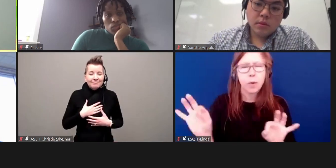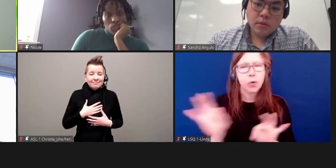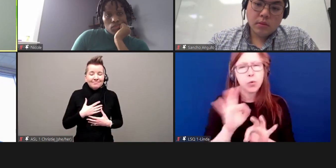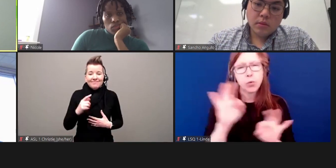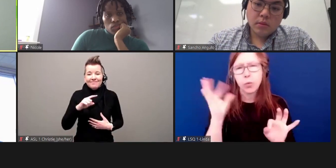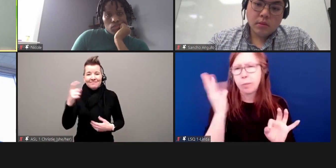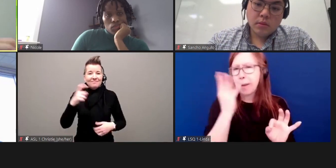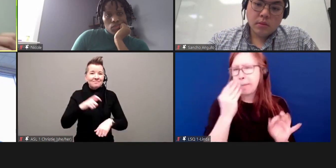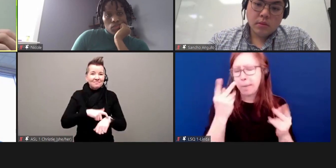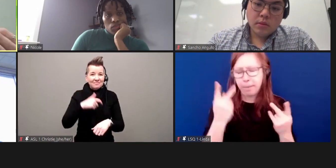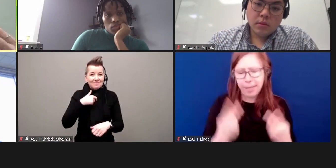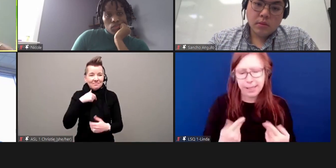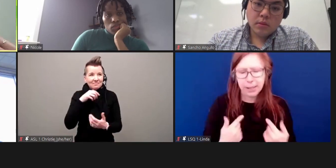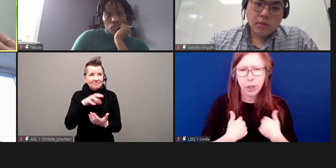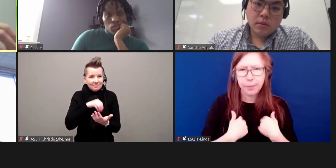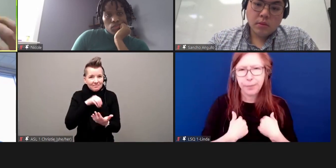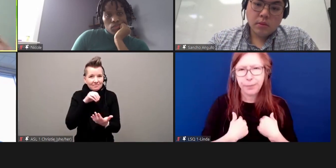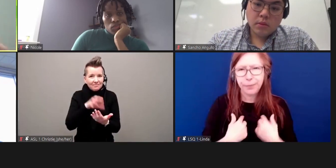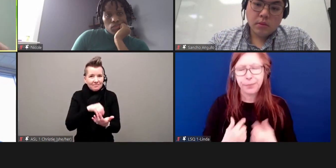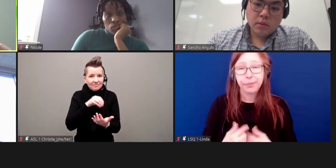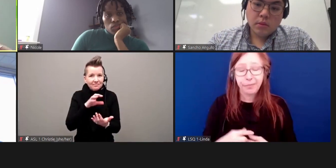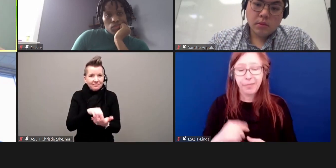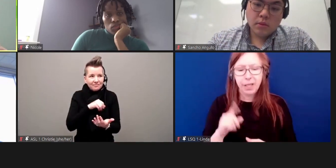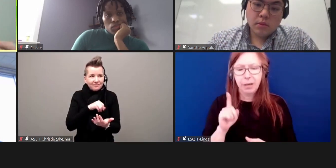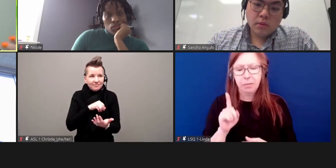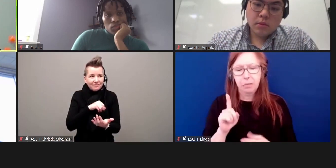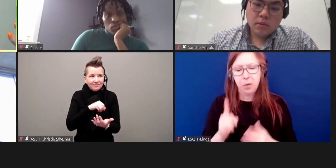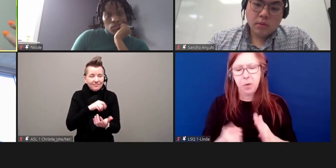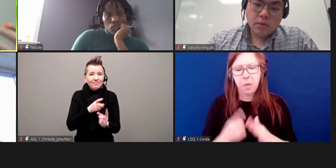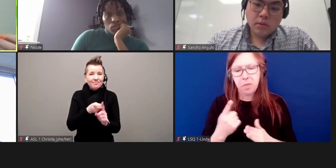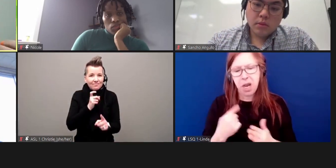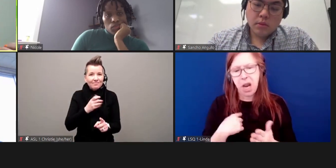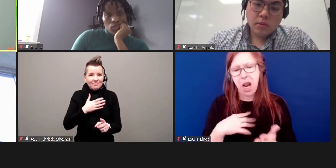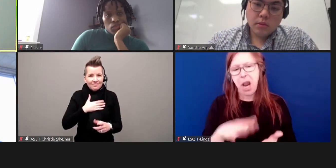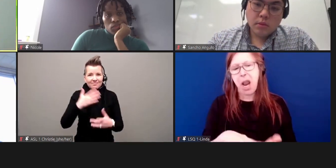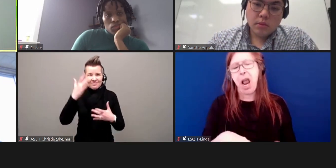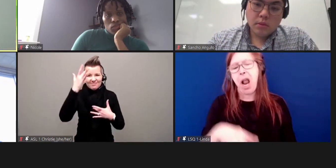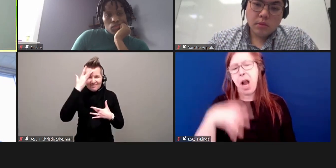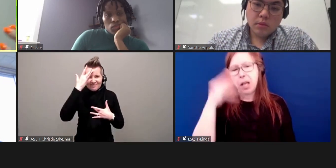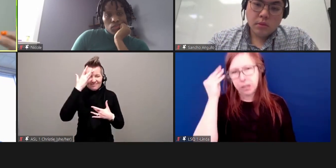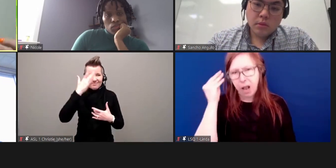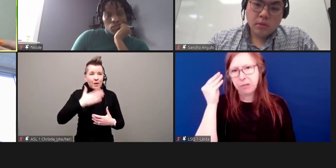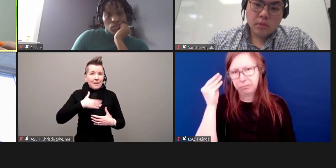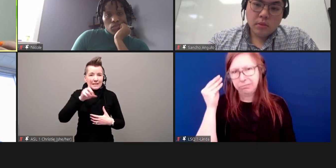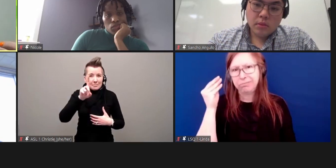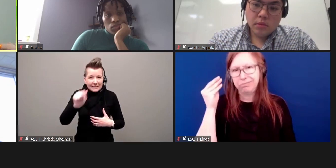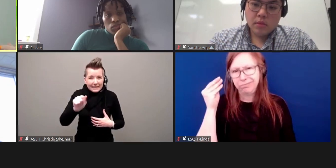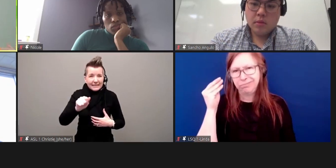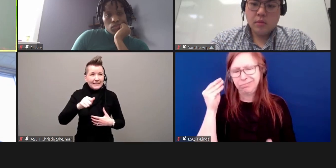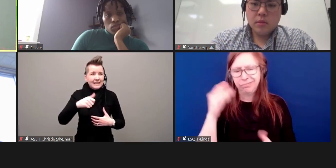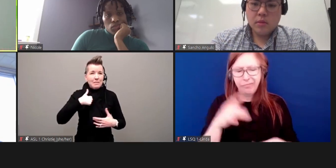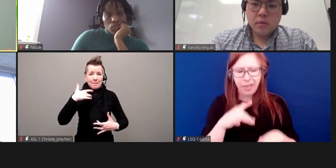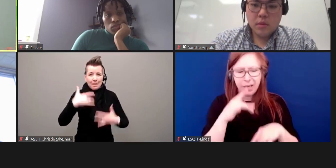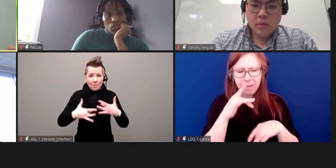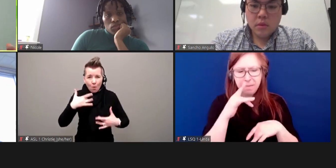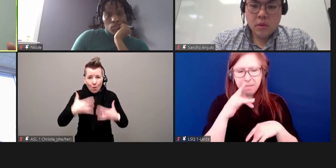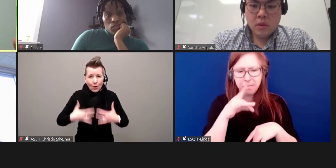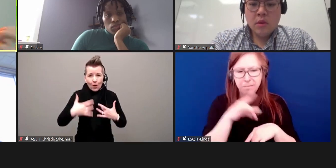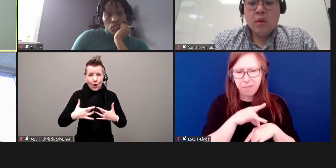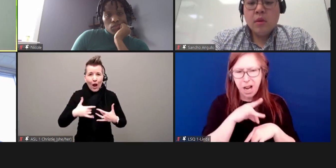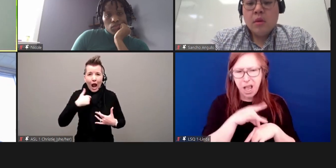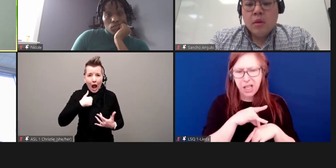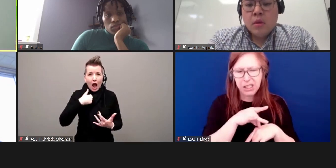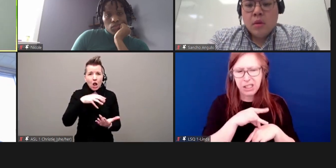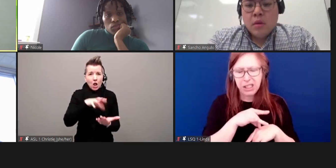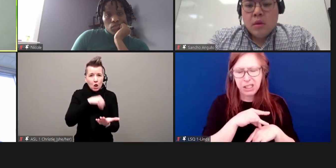C'était la première grande leçon que cette maladie m'a